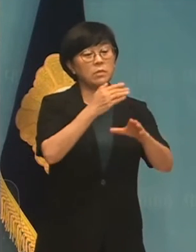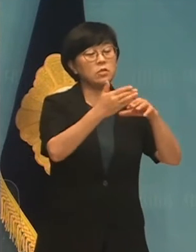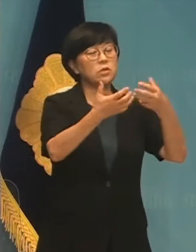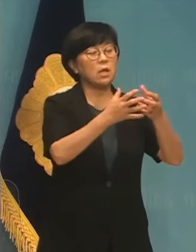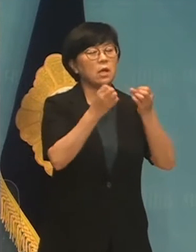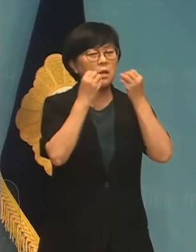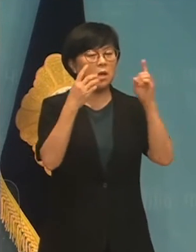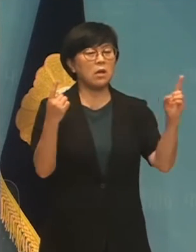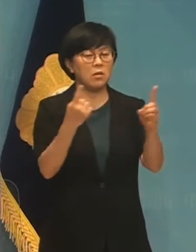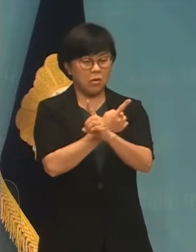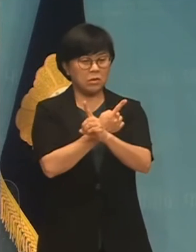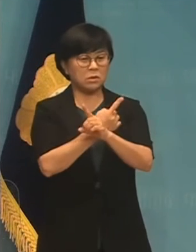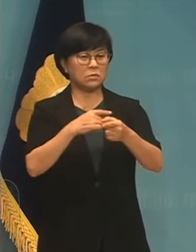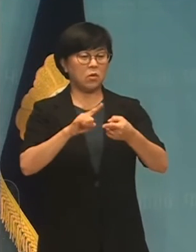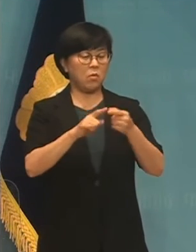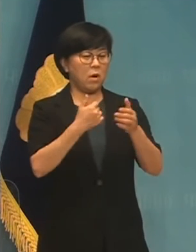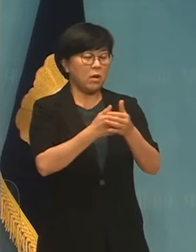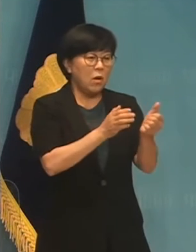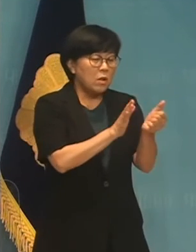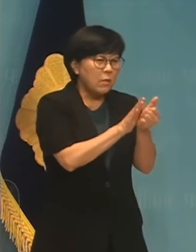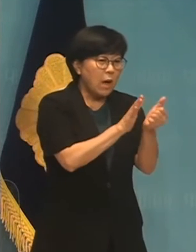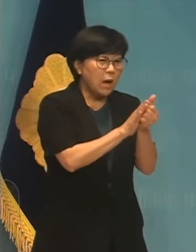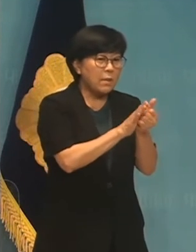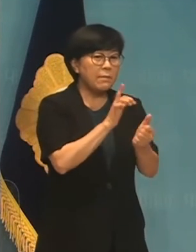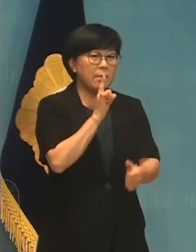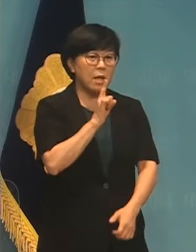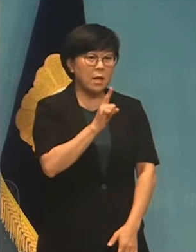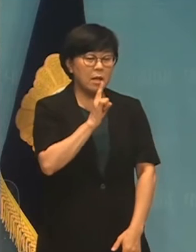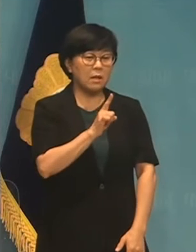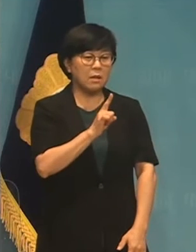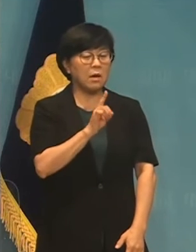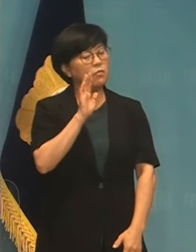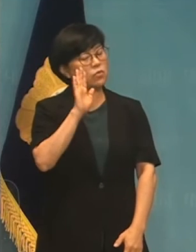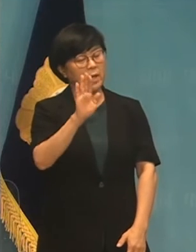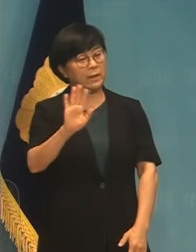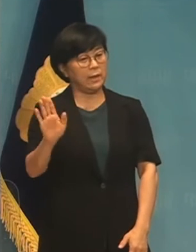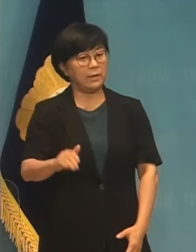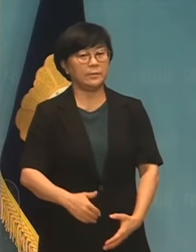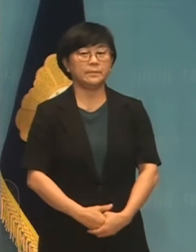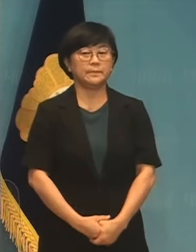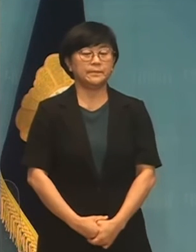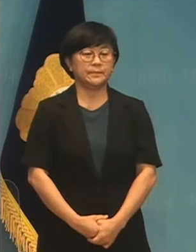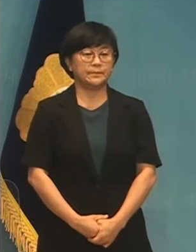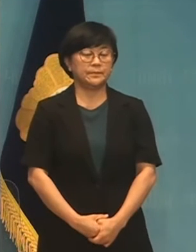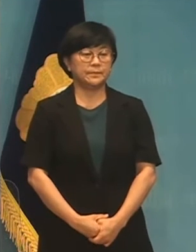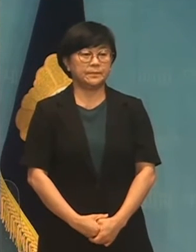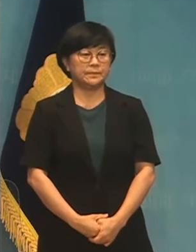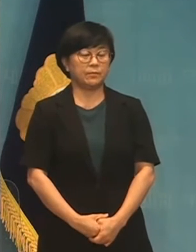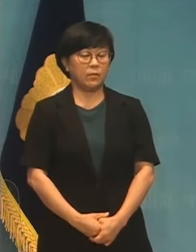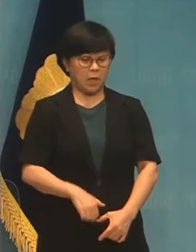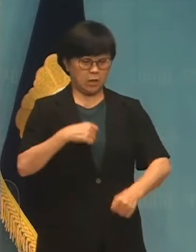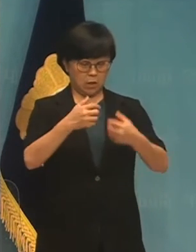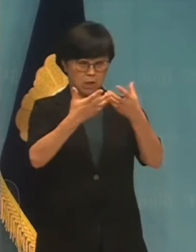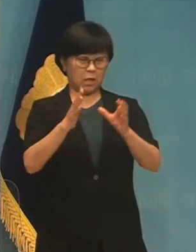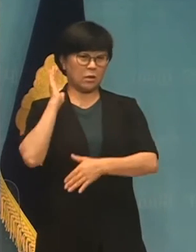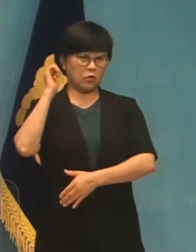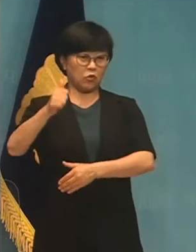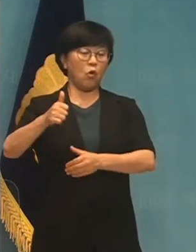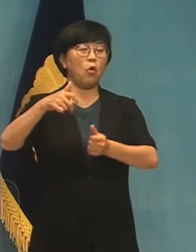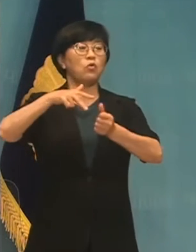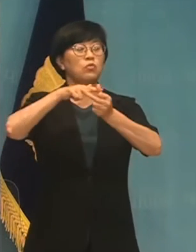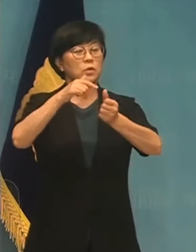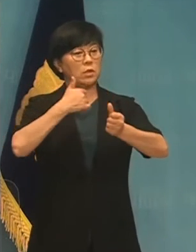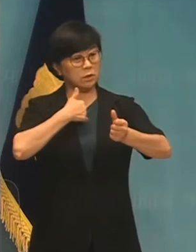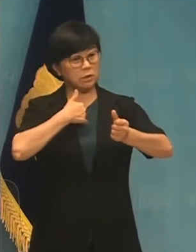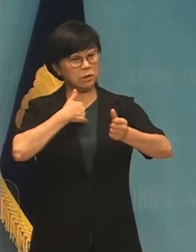민주당의 개혁을 견인하거나 뒷받침하겠다는 말은 더 이상 하지 않겠습니다. 정의당 대통령 후보